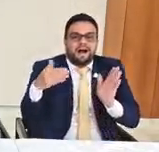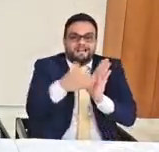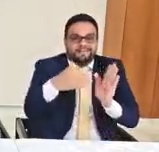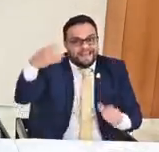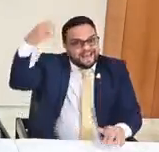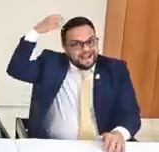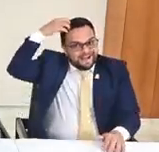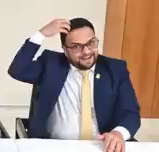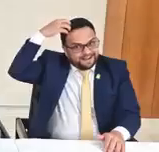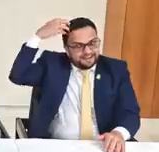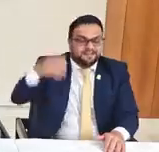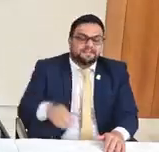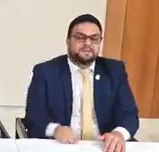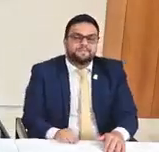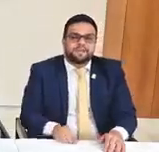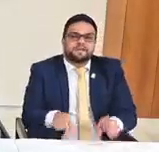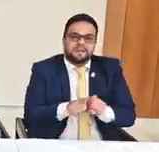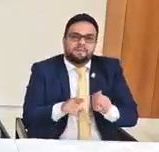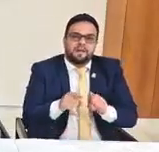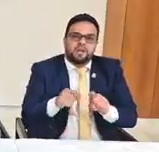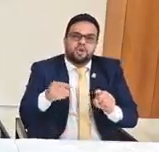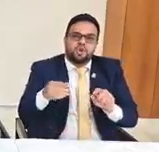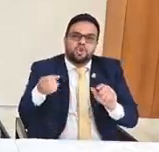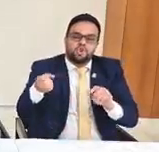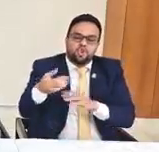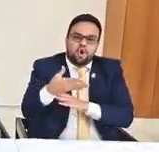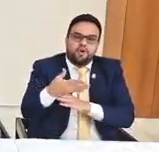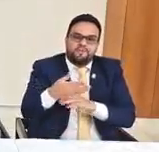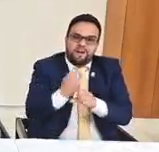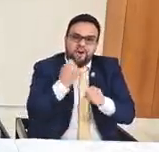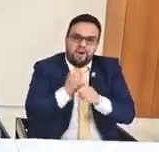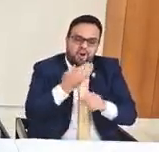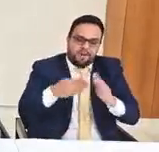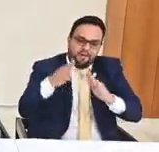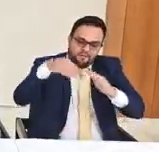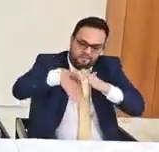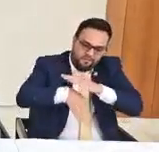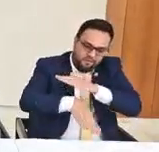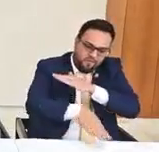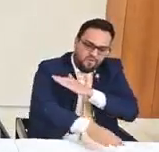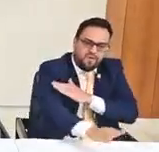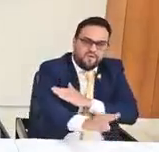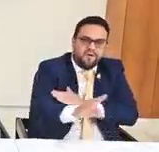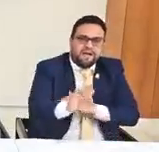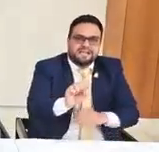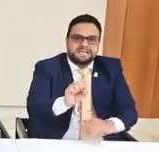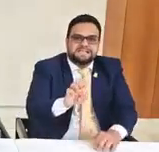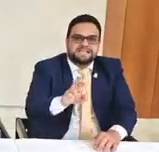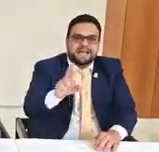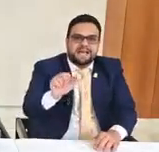além da nova descida da Serra das Araras, né? São quatro faixas subindo, quatro faixas descendo, com toda a segurança.